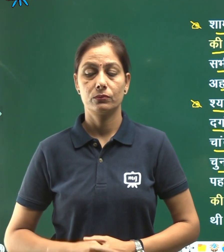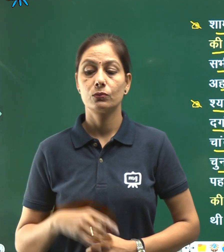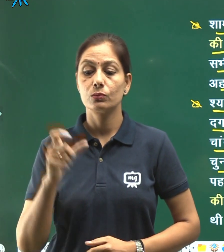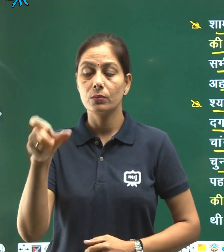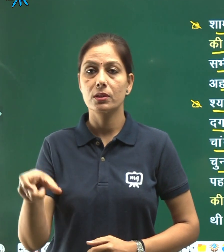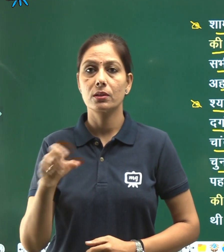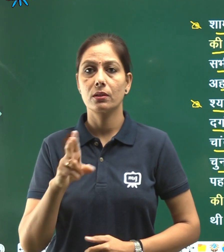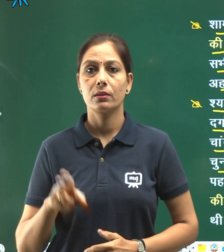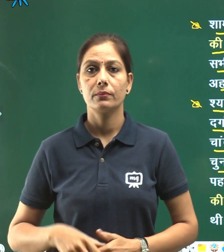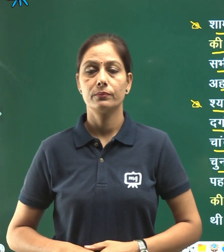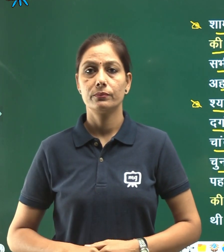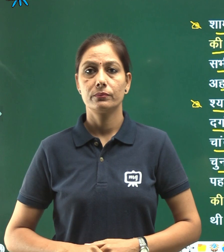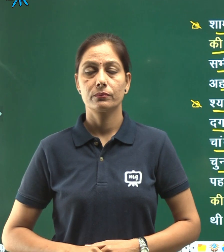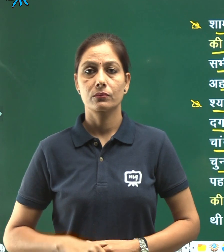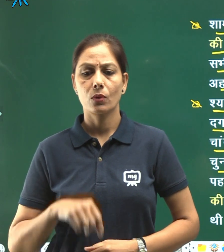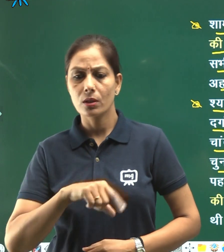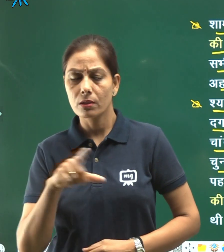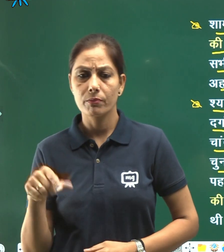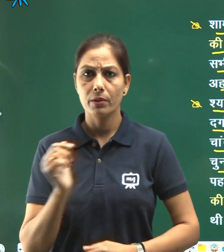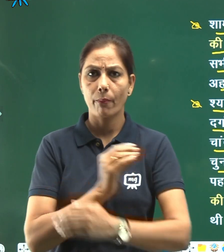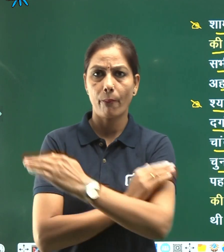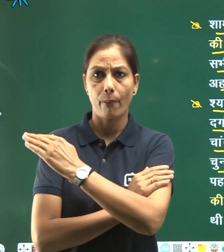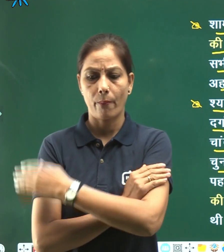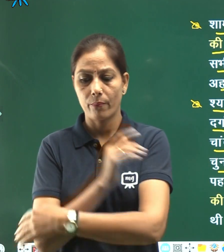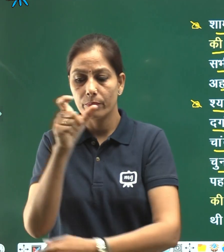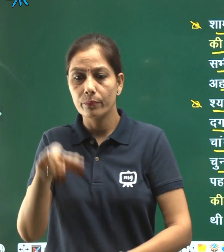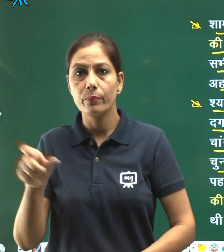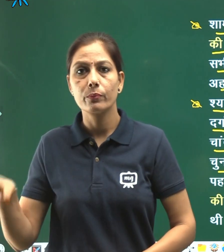उसने सभी पहलवानों में